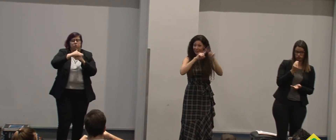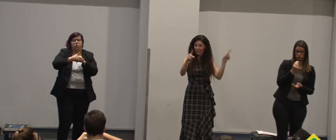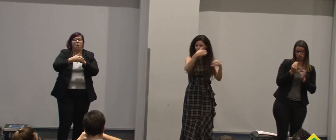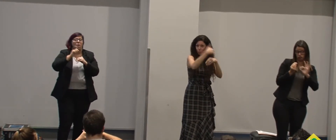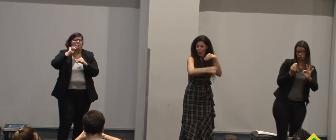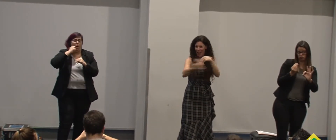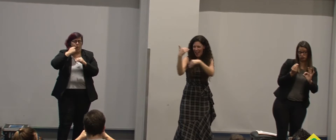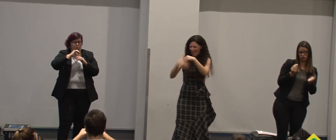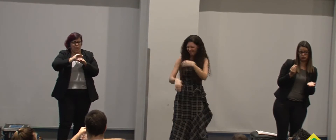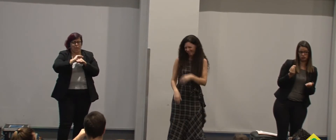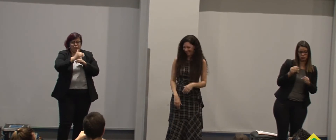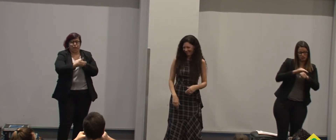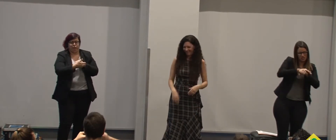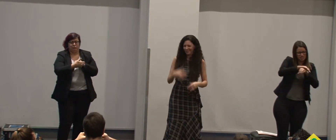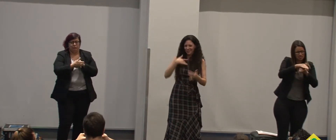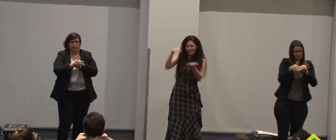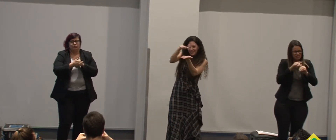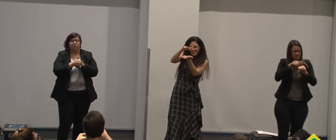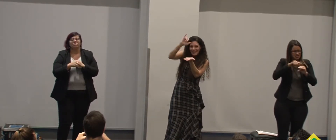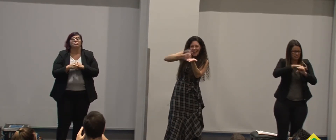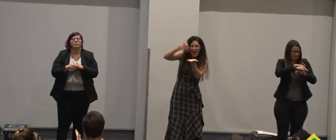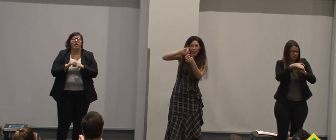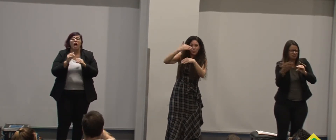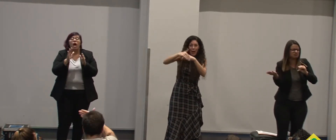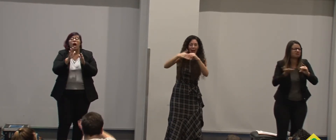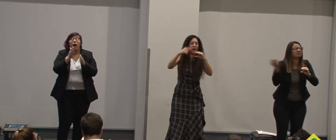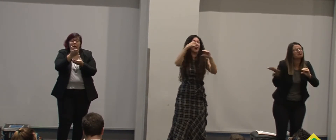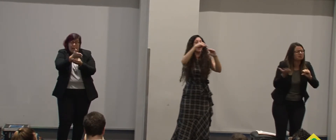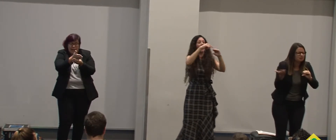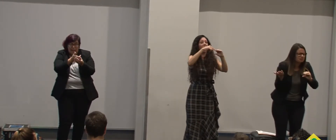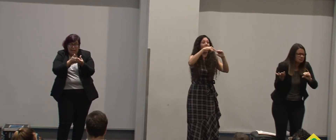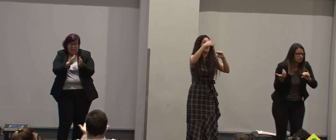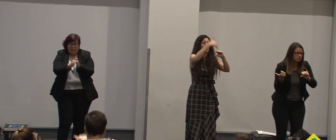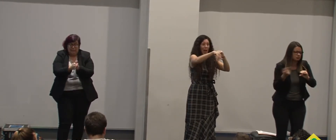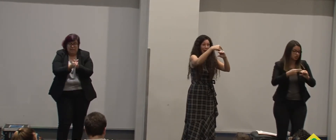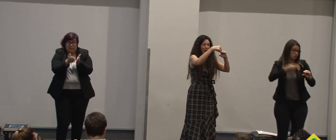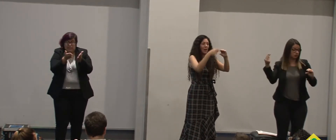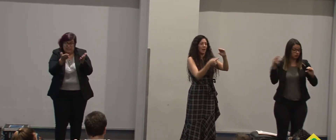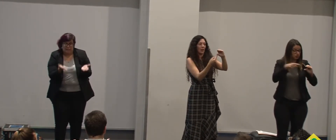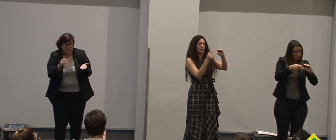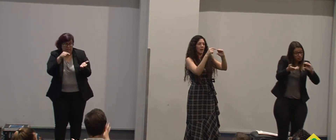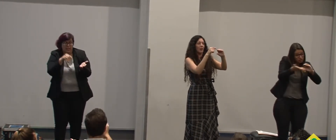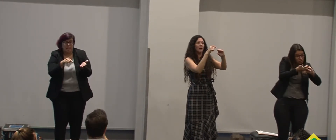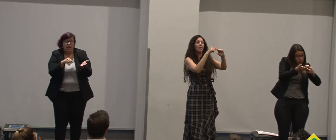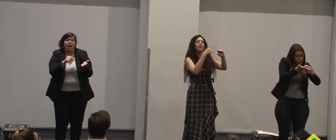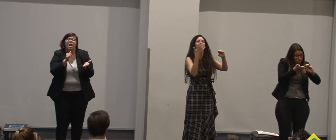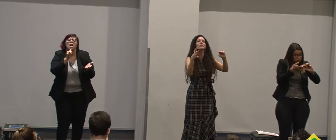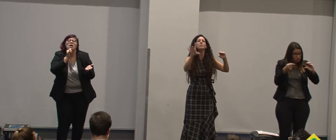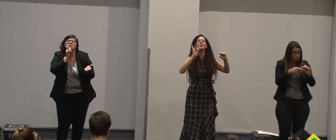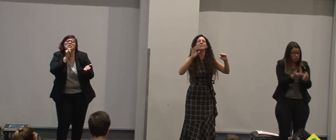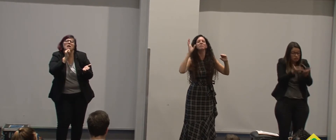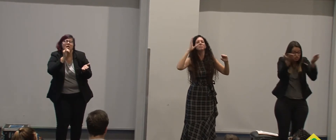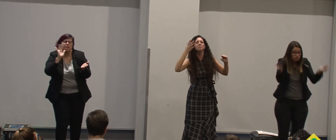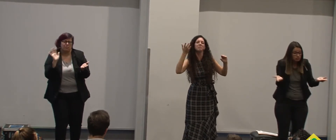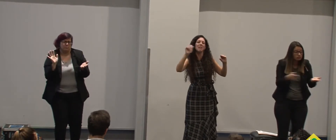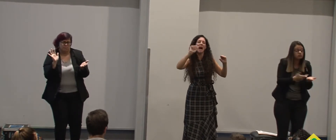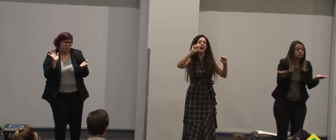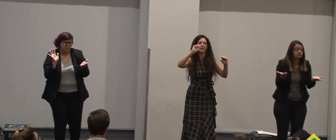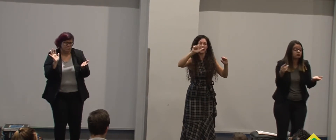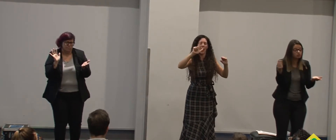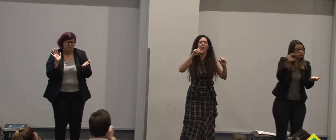né? A gente pode... Os 2 pães que estão ao mesmo tempo nesse sanduíche,